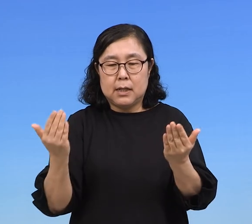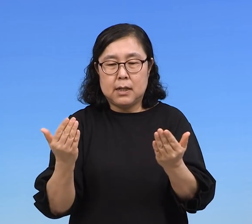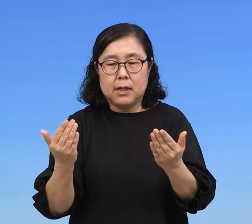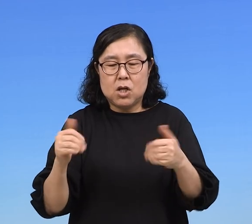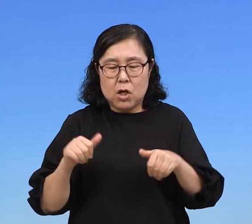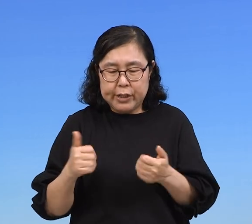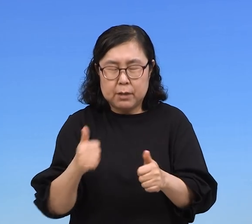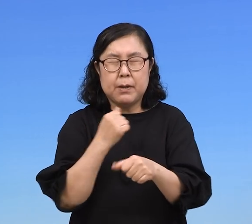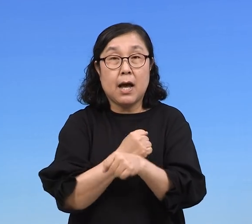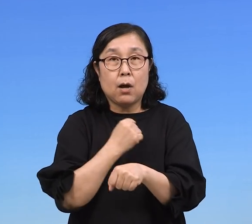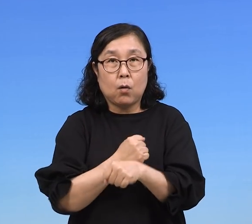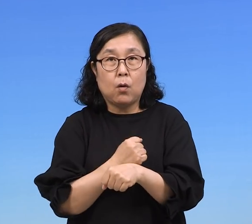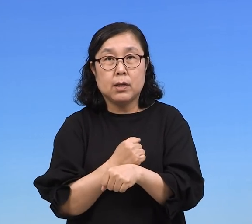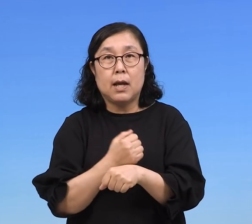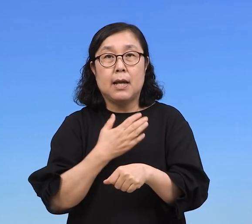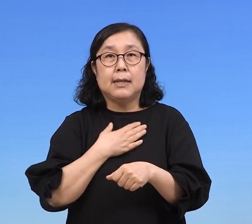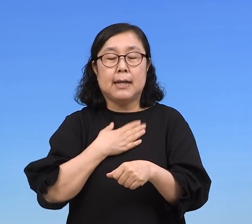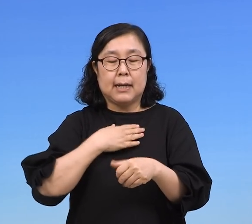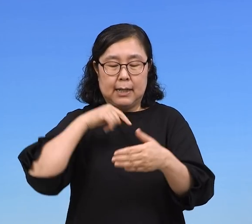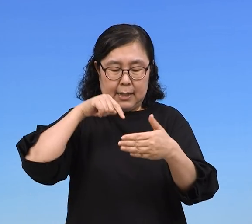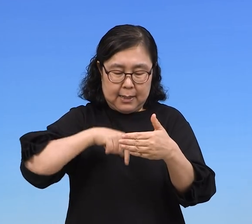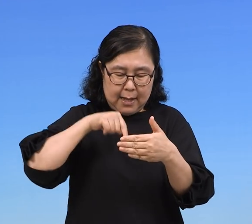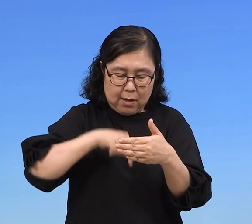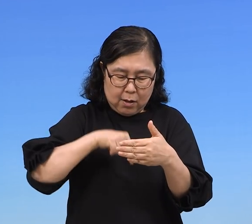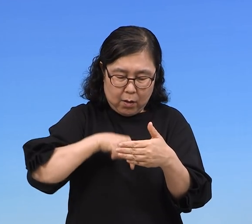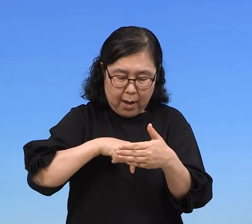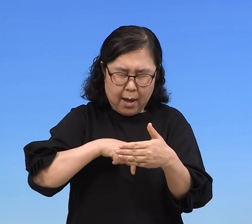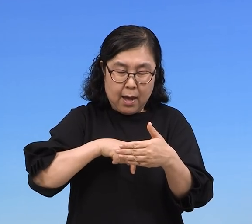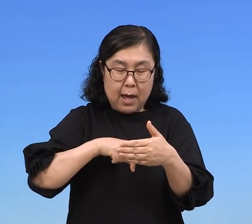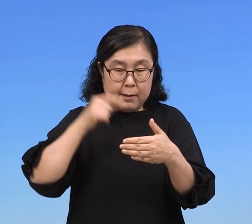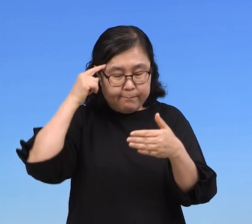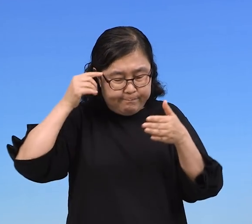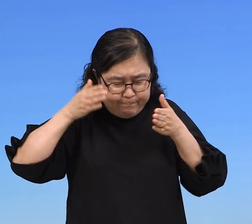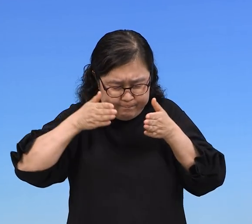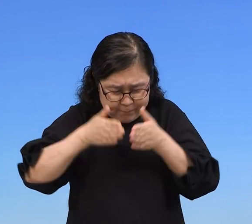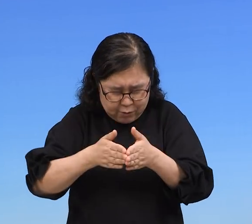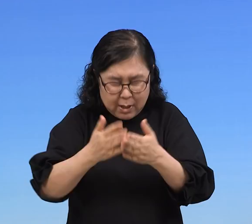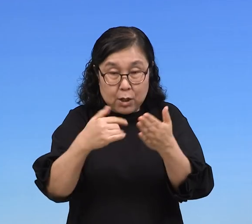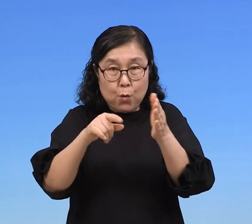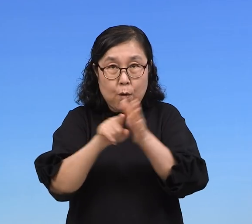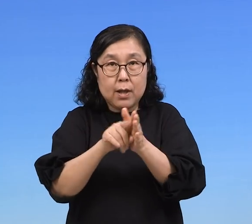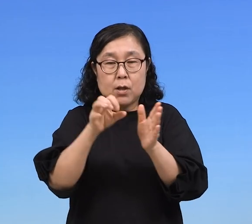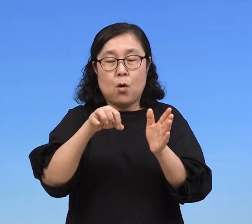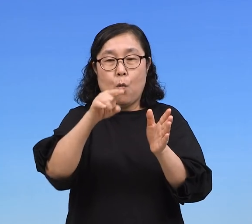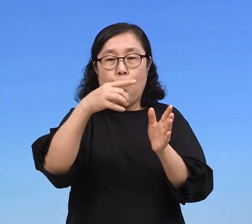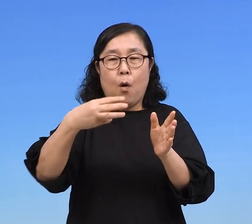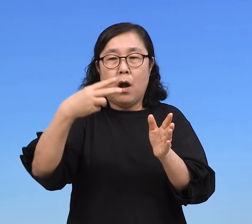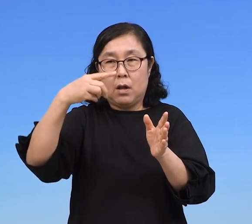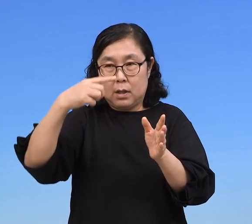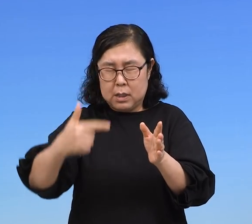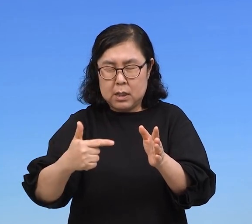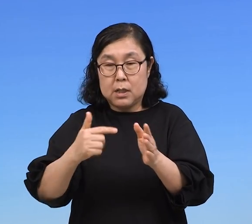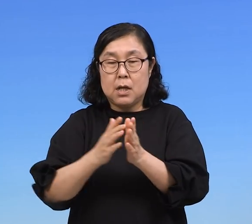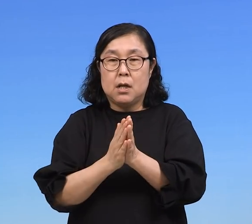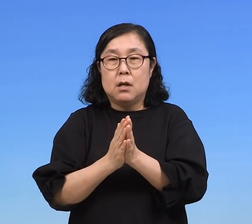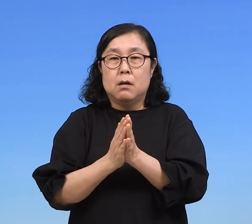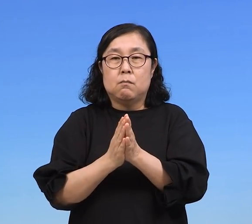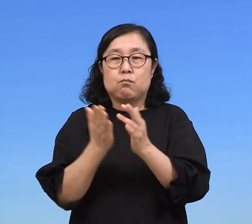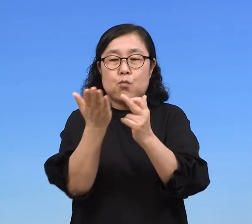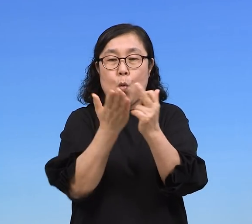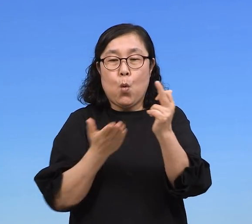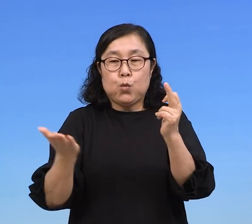삶으로 실천하고, 그리고는 급기야 자기 내면에 집중하기 위해 가지고 이 월든 호숫가